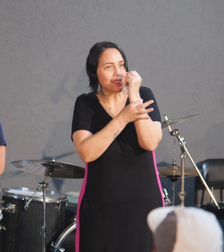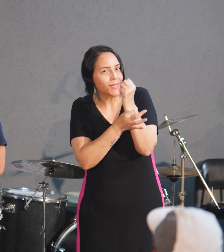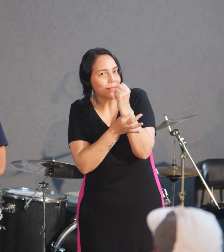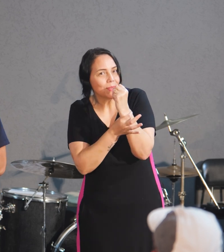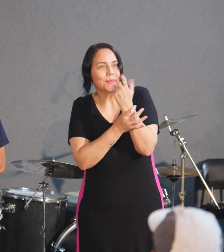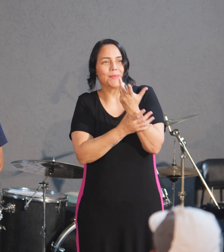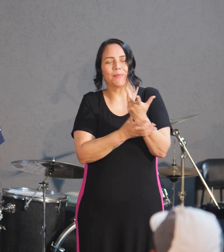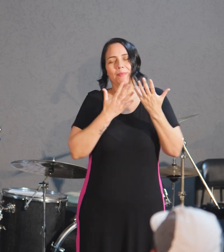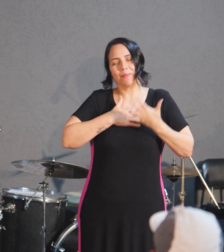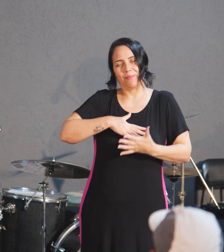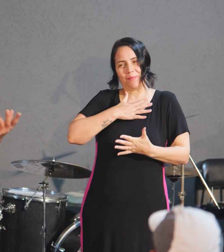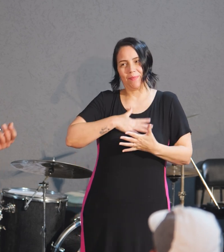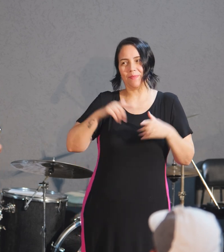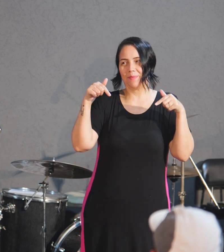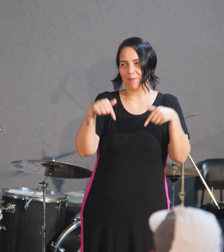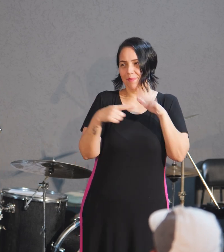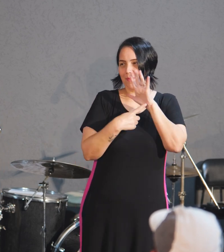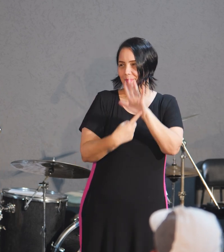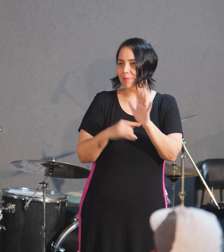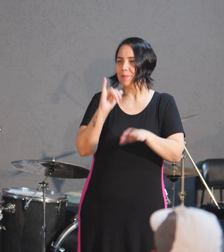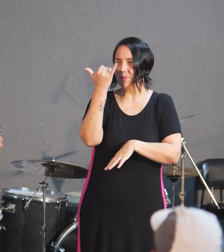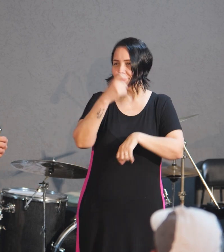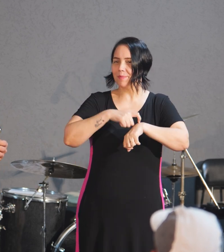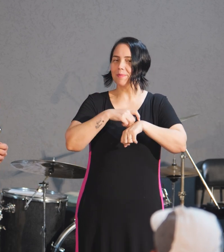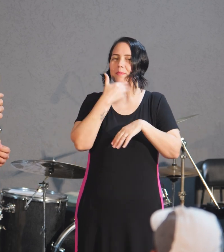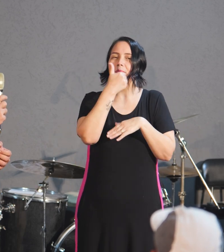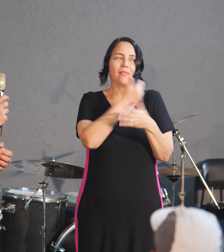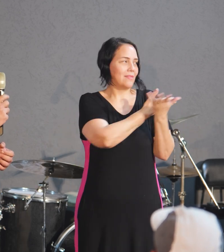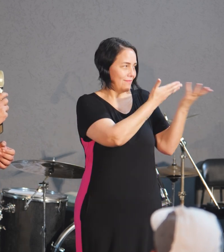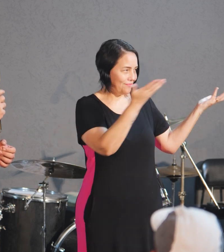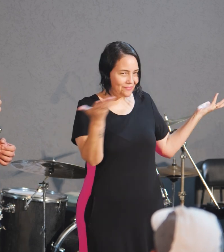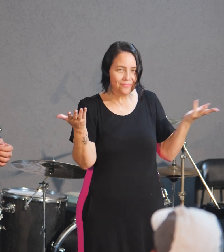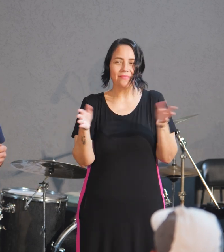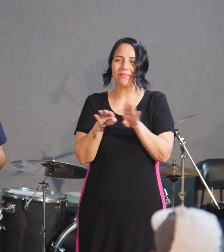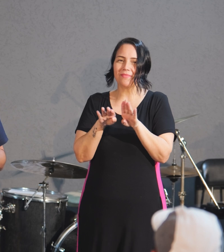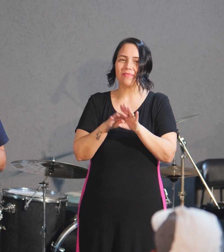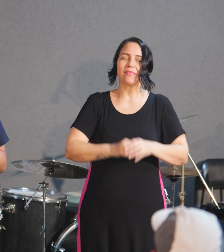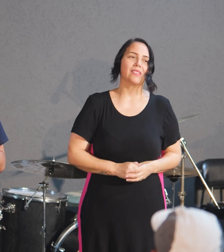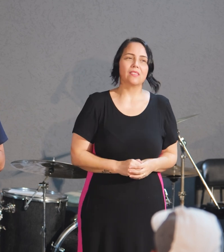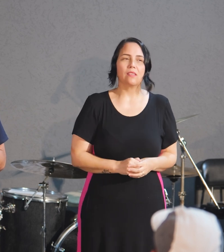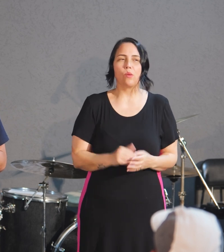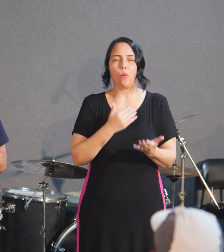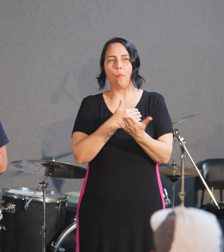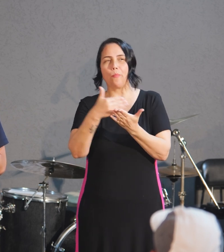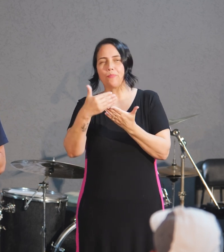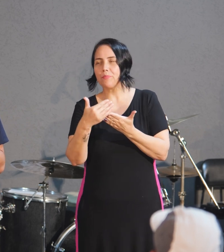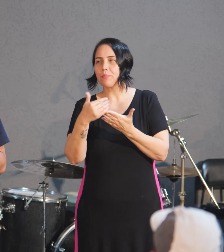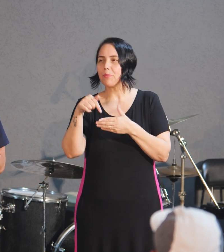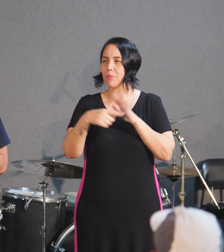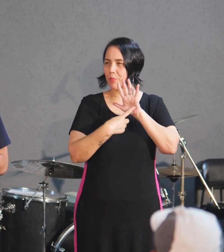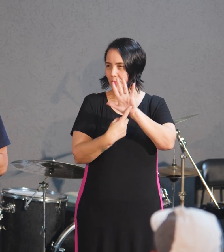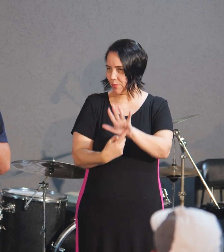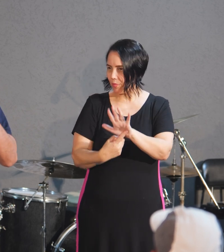aqui, tocando. E que ele aproveite esse momento da melhor maneira, assim como vocês também. Então, nós vamos iniciar as nossas apresentações,